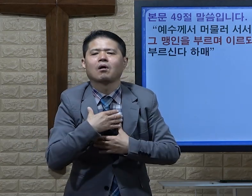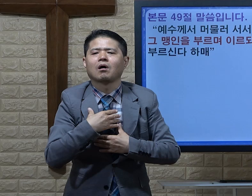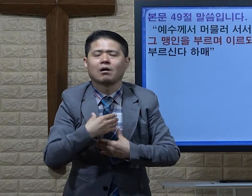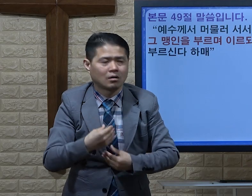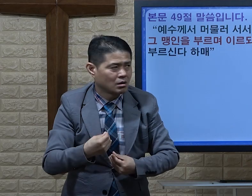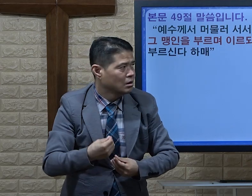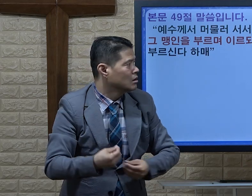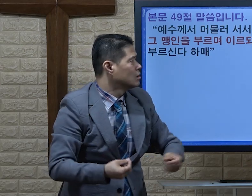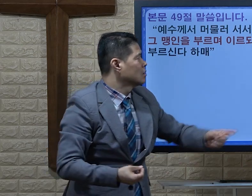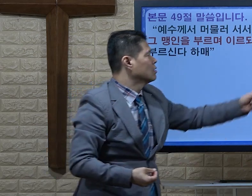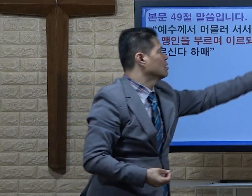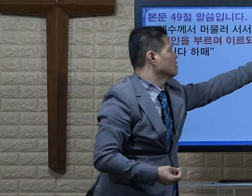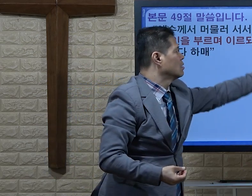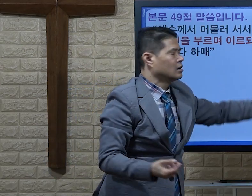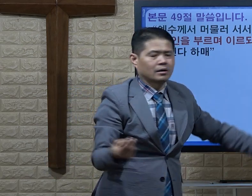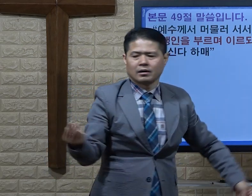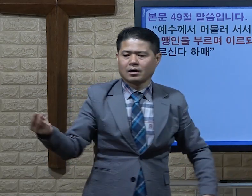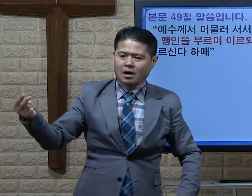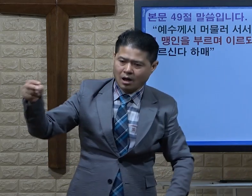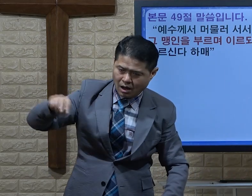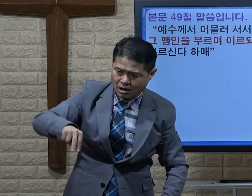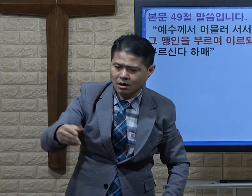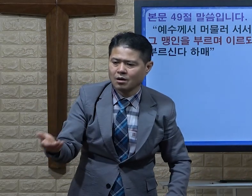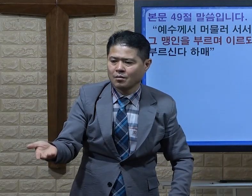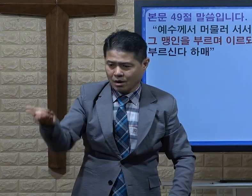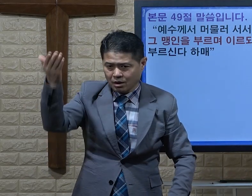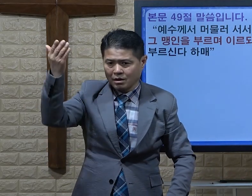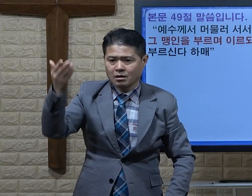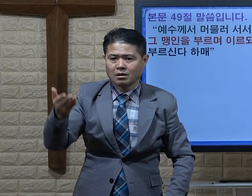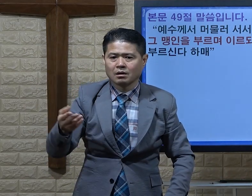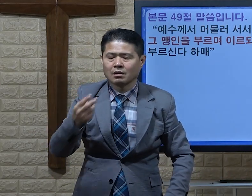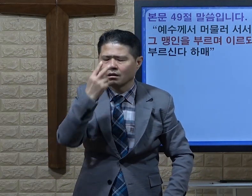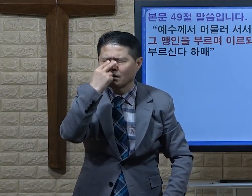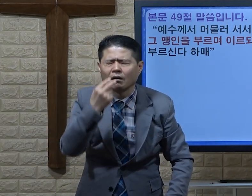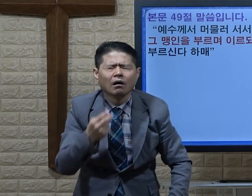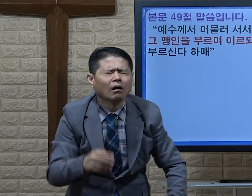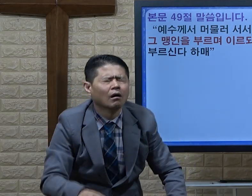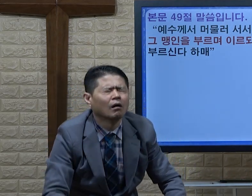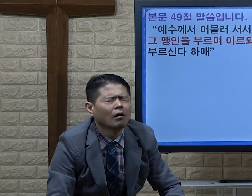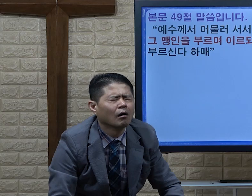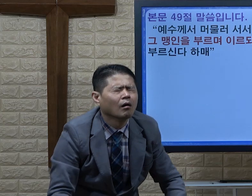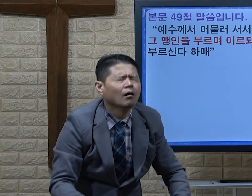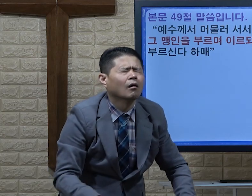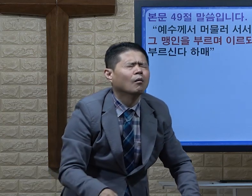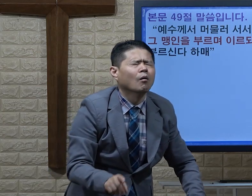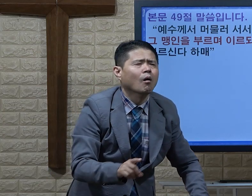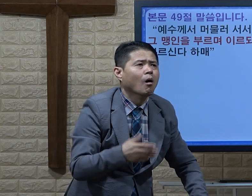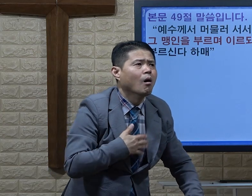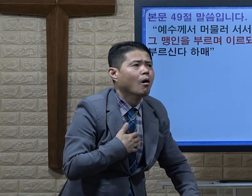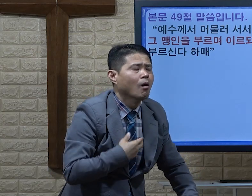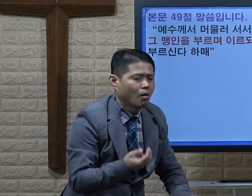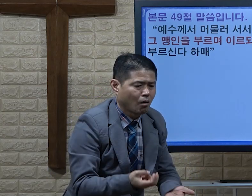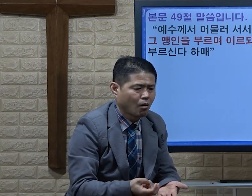안심하라고 했습니다. 그리고 일어나라 라고 했습니다. 맹인이